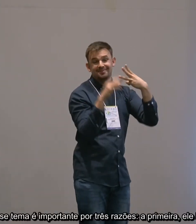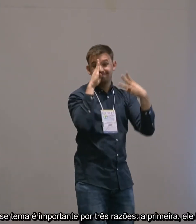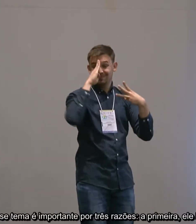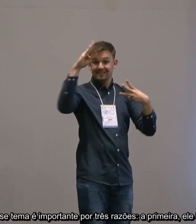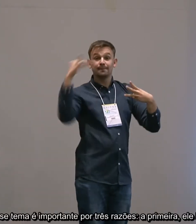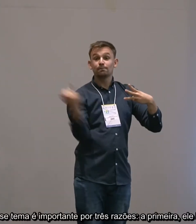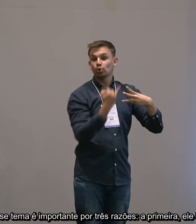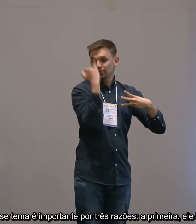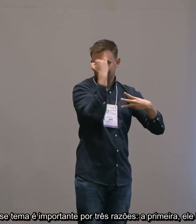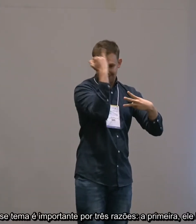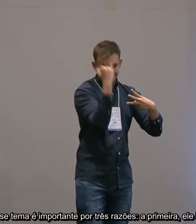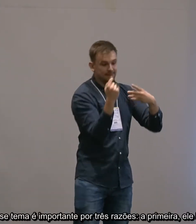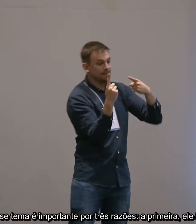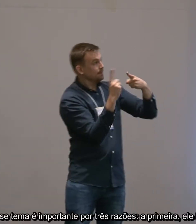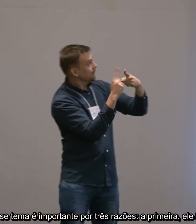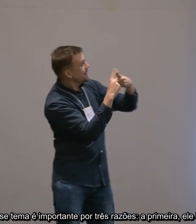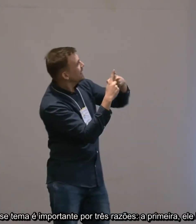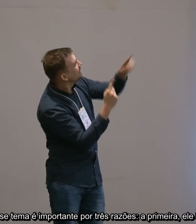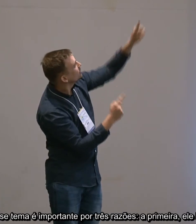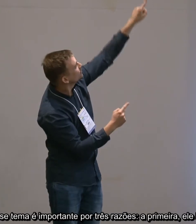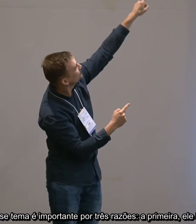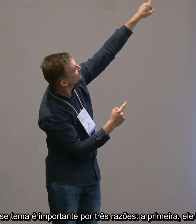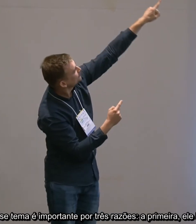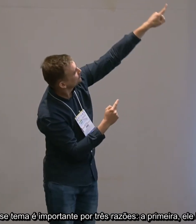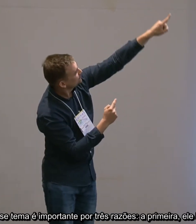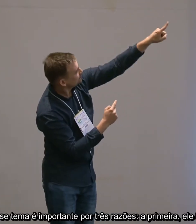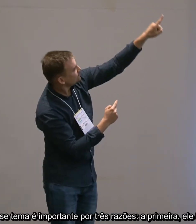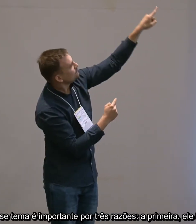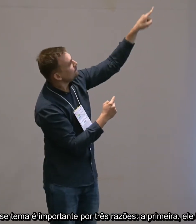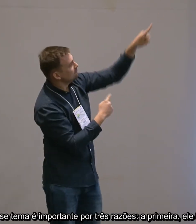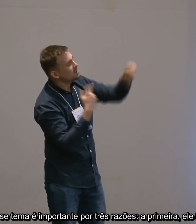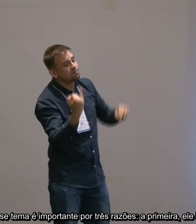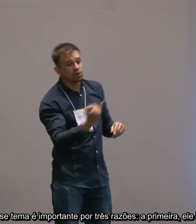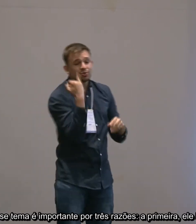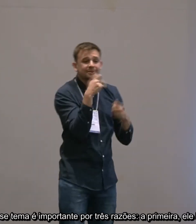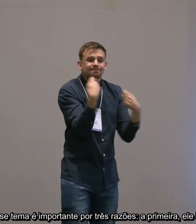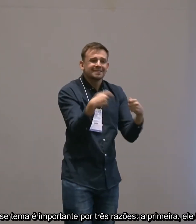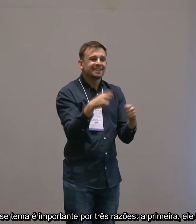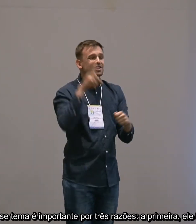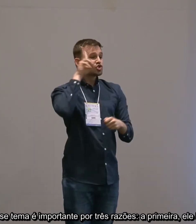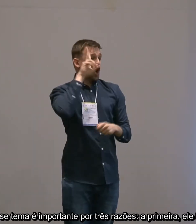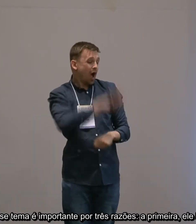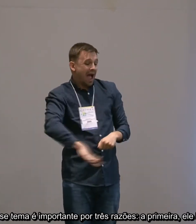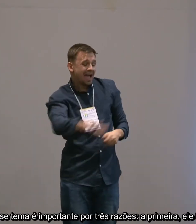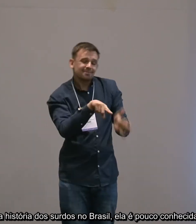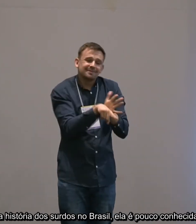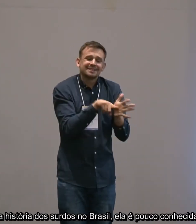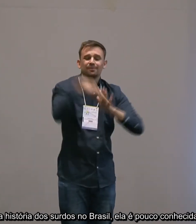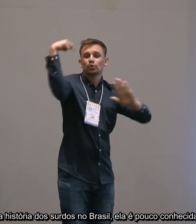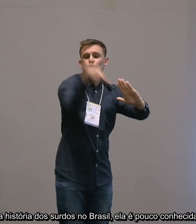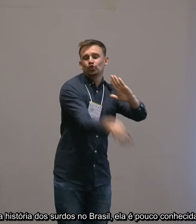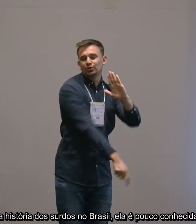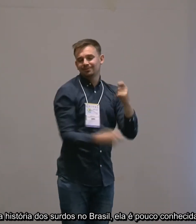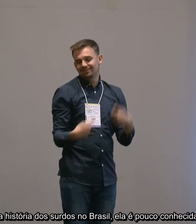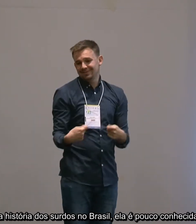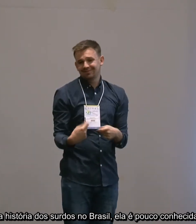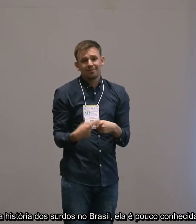esse tema é importante por três razões a primeira é que ele busca aprofundar essa